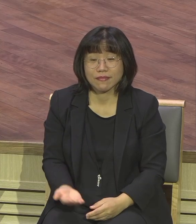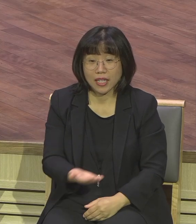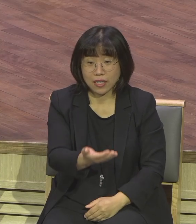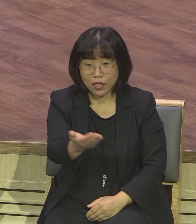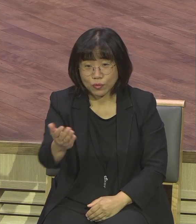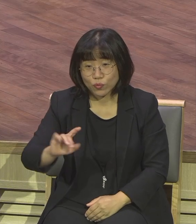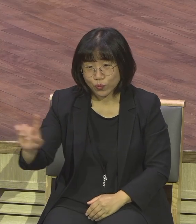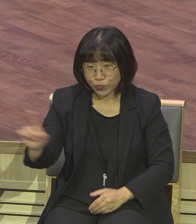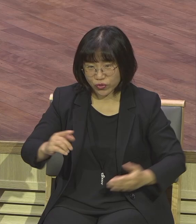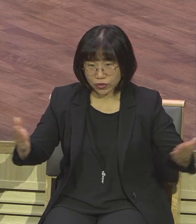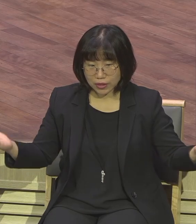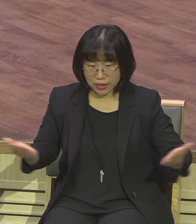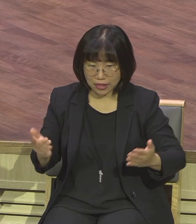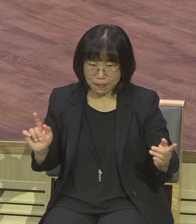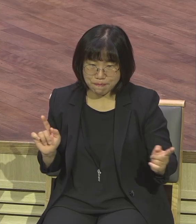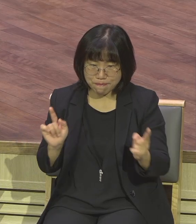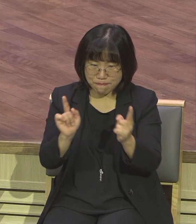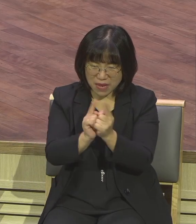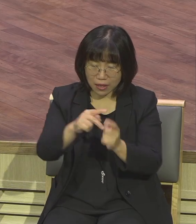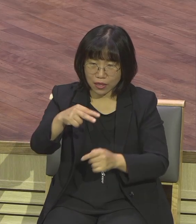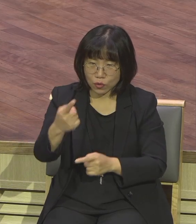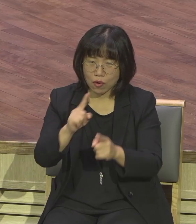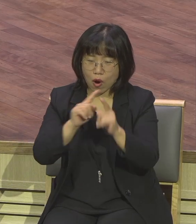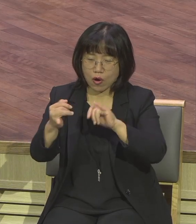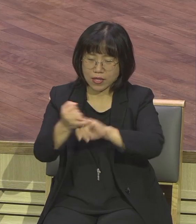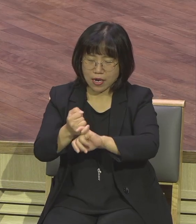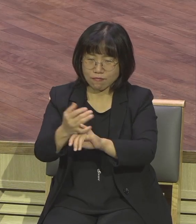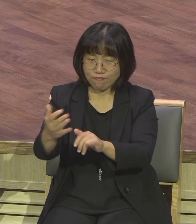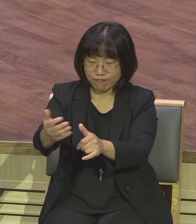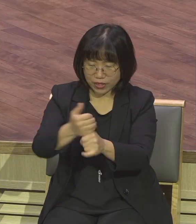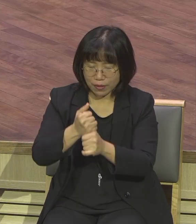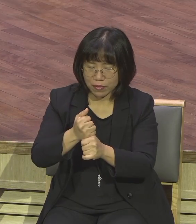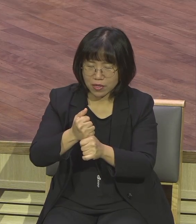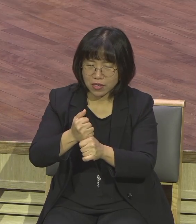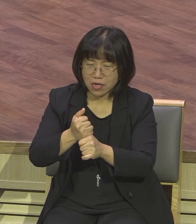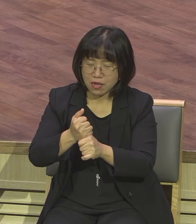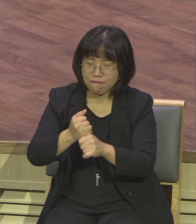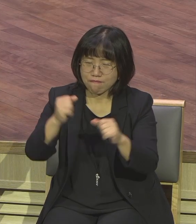일을 당하여도 여러분은 언약 잡고 있으면 망하지 않습니다.